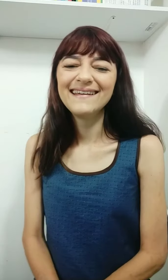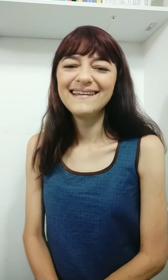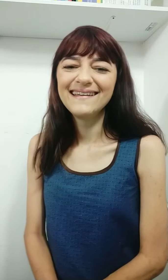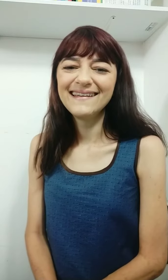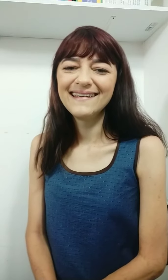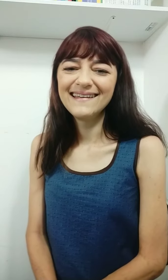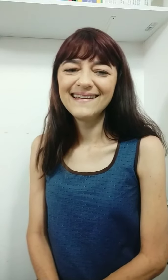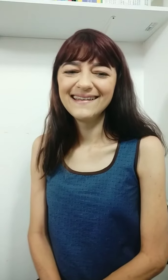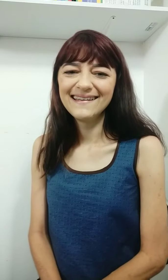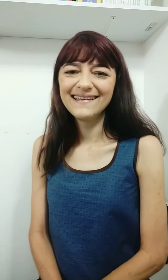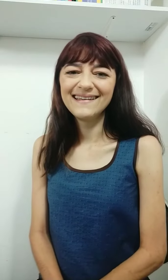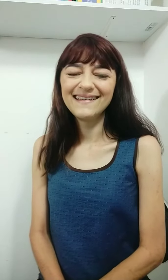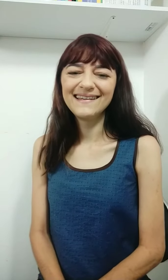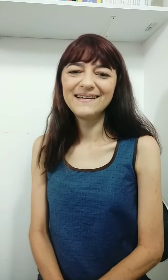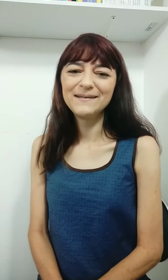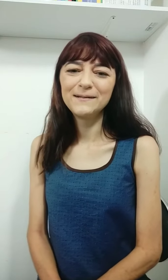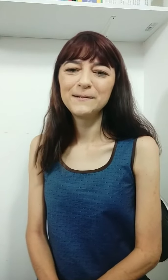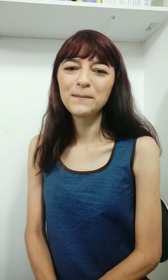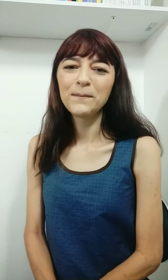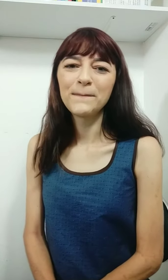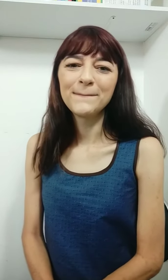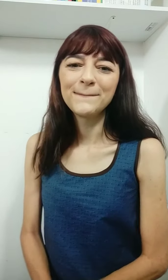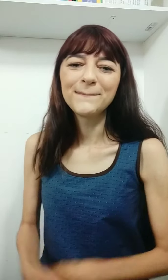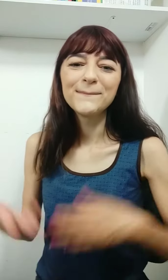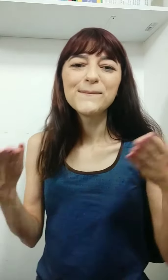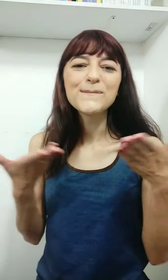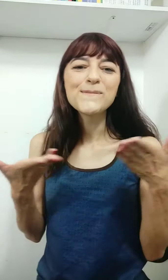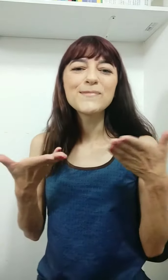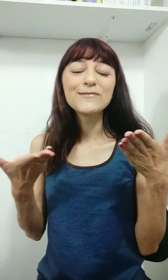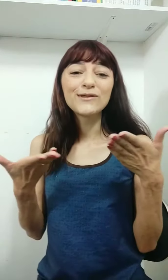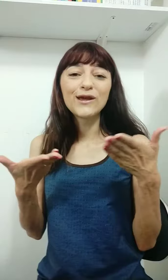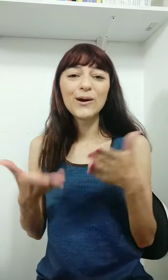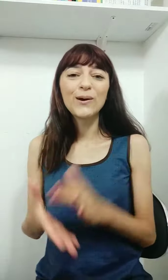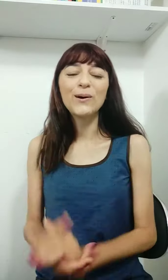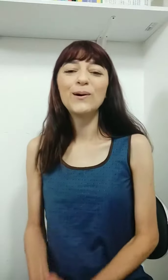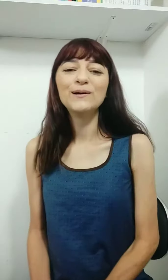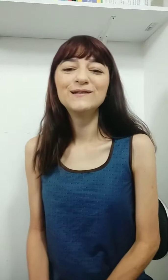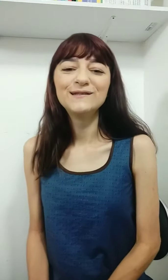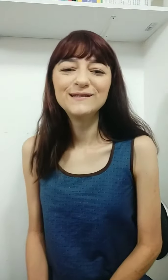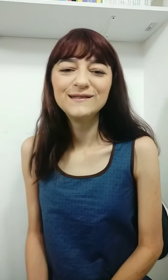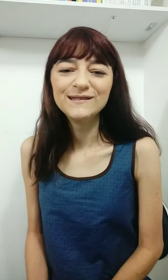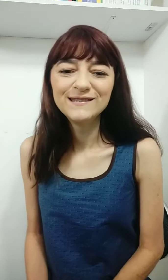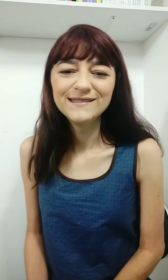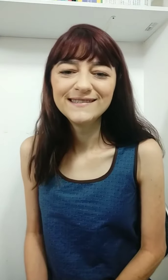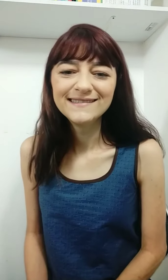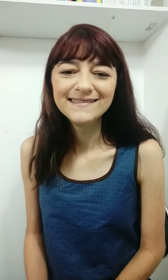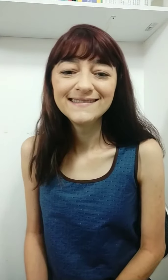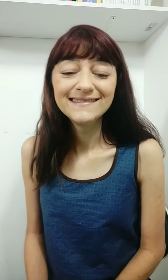abril? Será que tem alguém aí, né, que está acompanhando a gente desde abril?